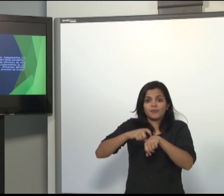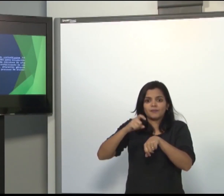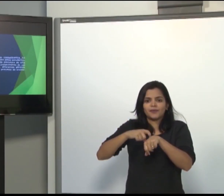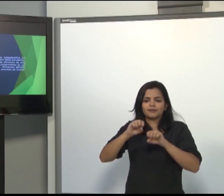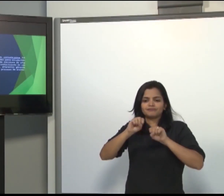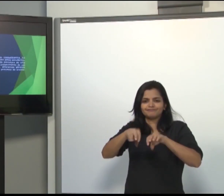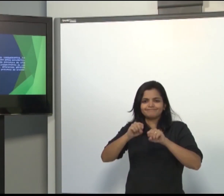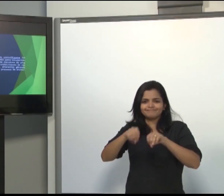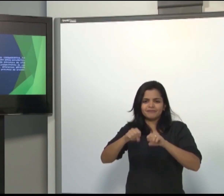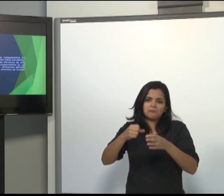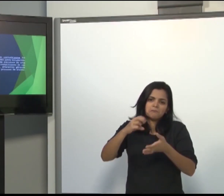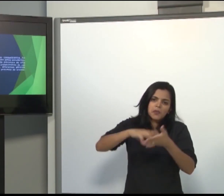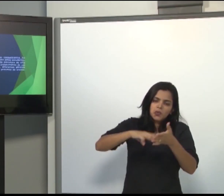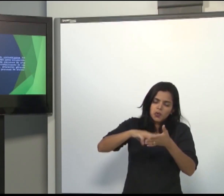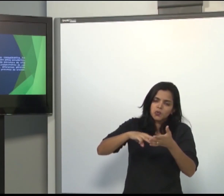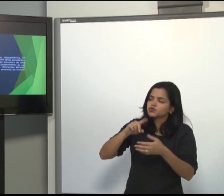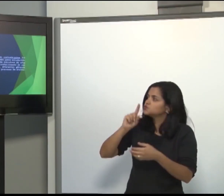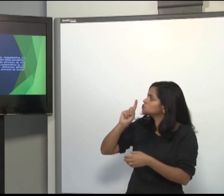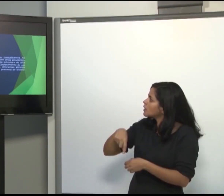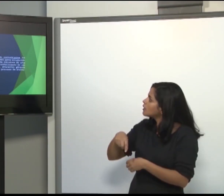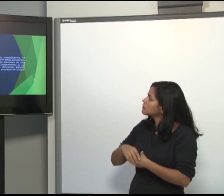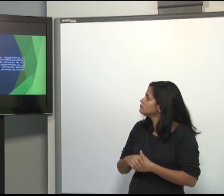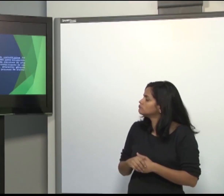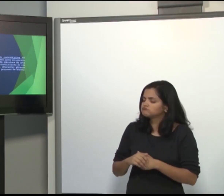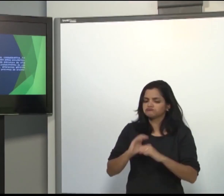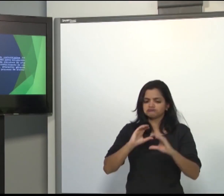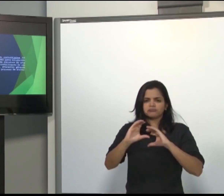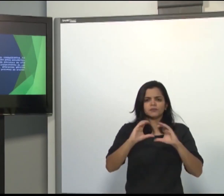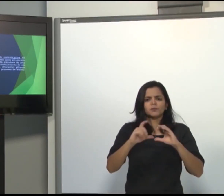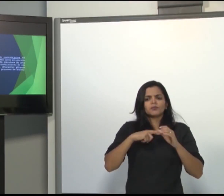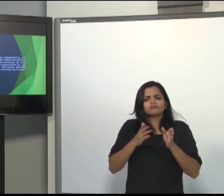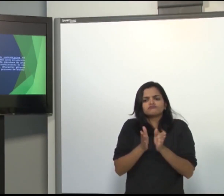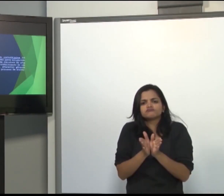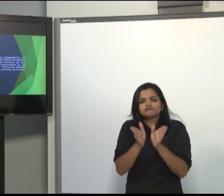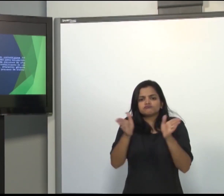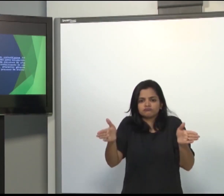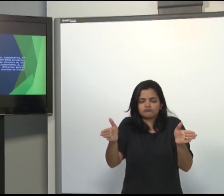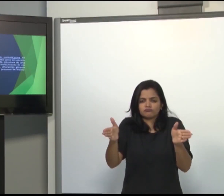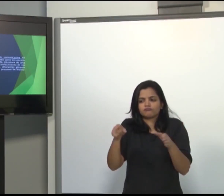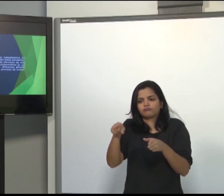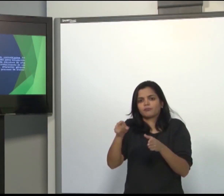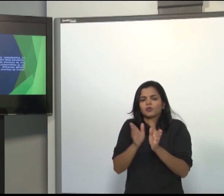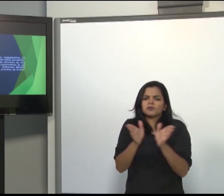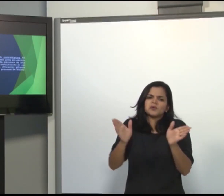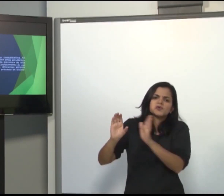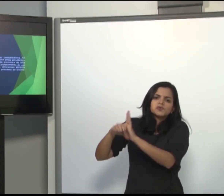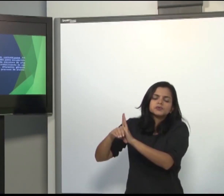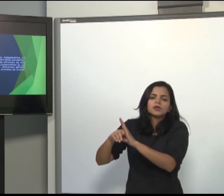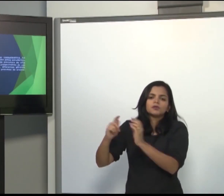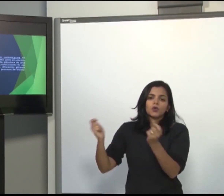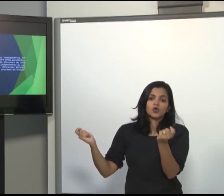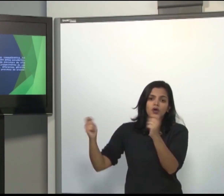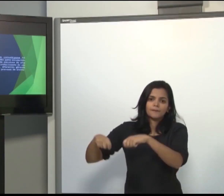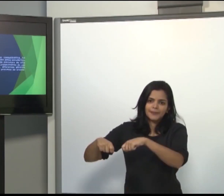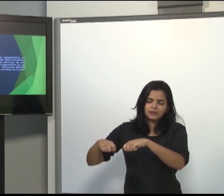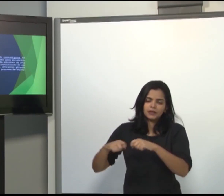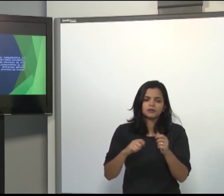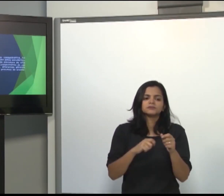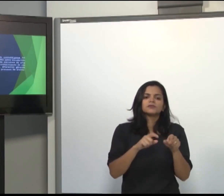comunicação relacionada à competência gramatical e comunicativa, vamos explicar as duas.